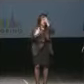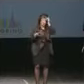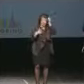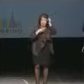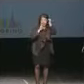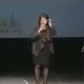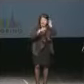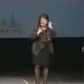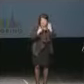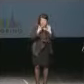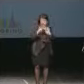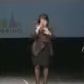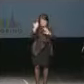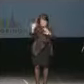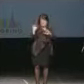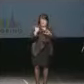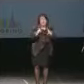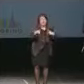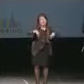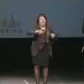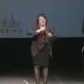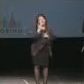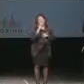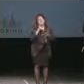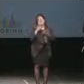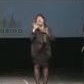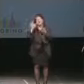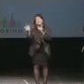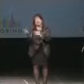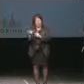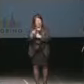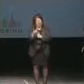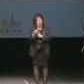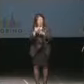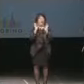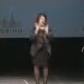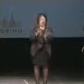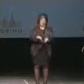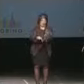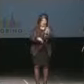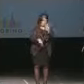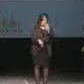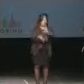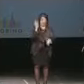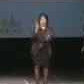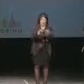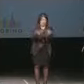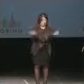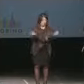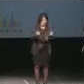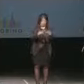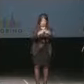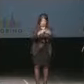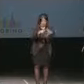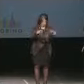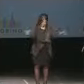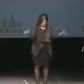detto tutti qui vogliamo venire al salone e dalla fine una soluzione la troveremo ma non credo possa essere trovata prima del prossimo weekend